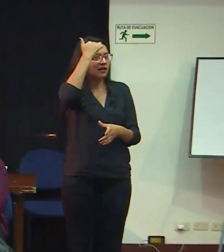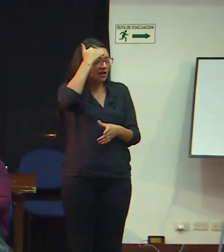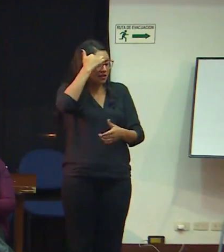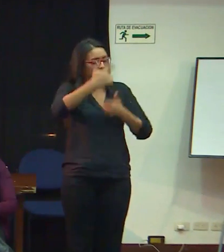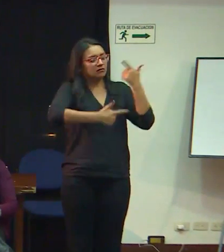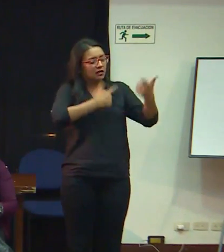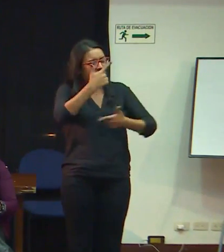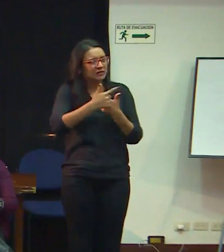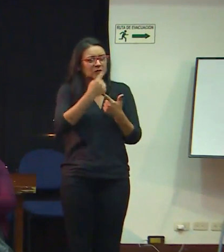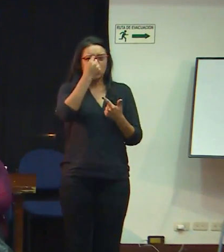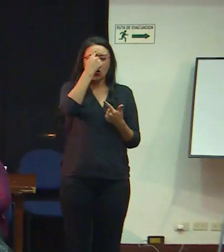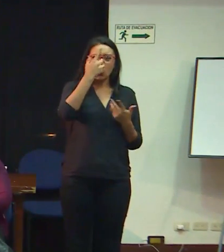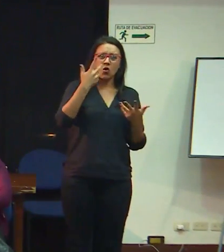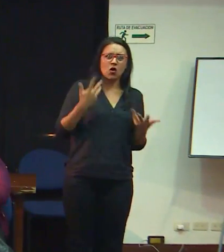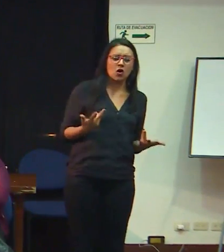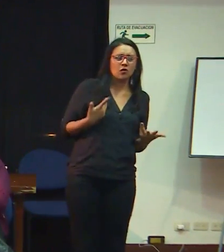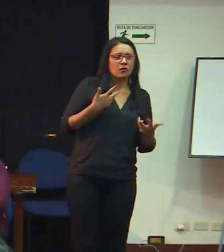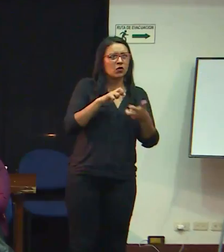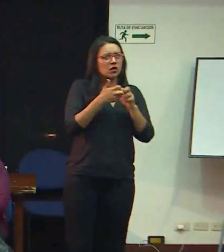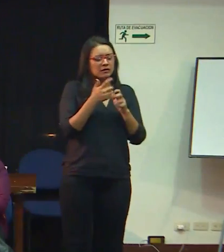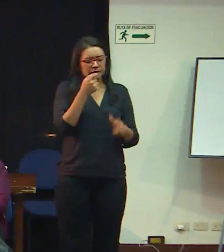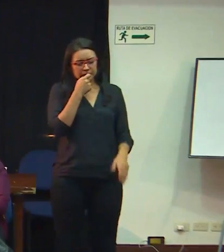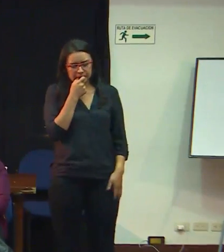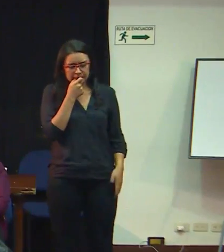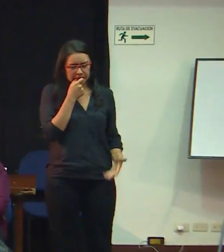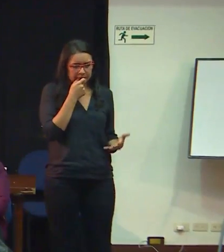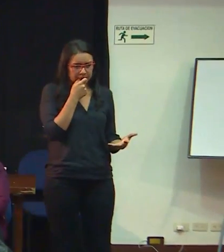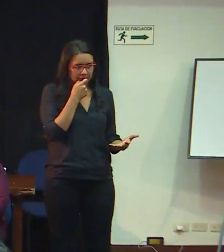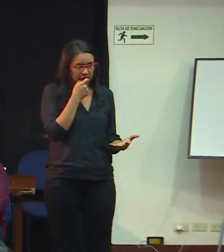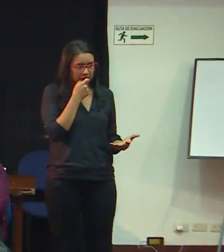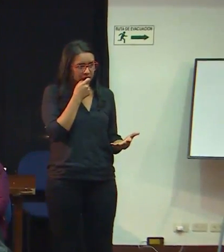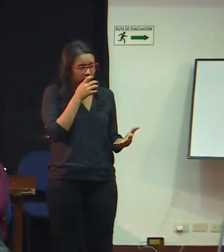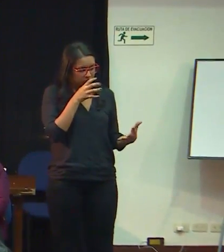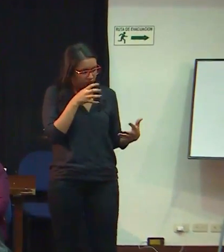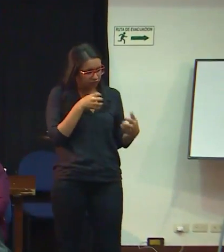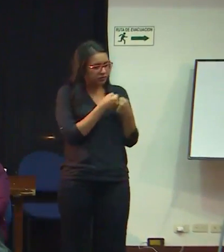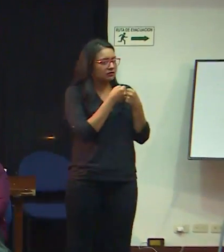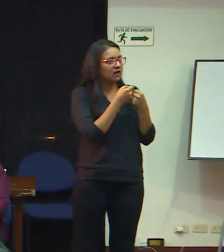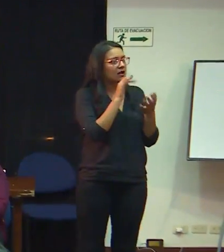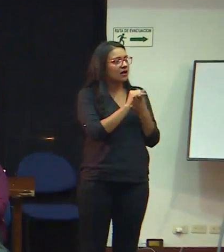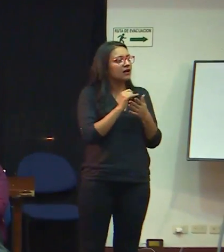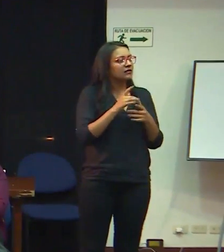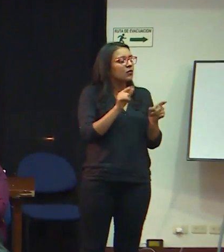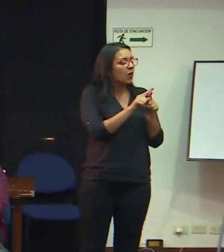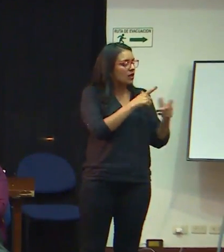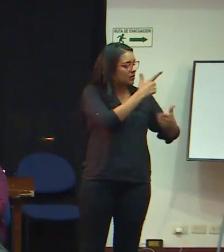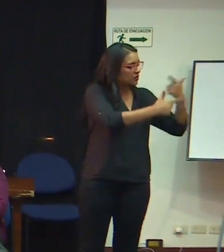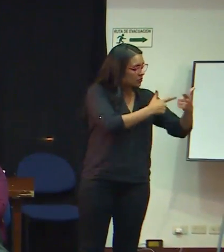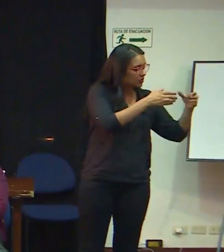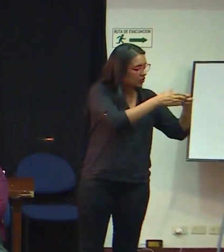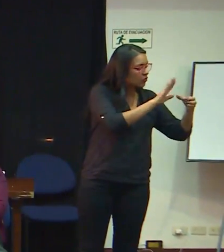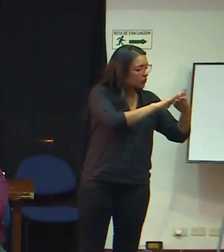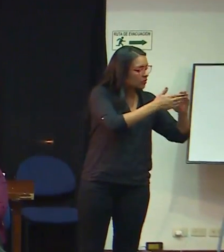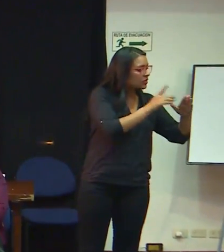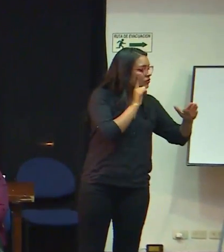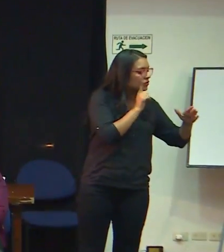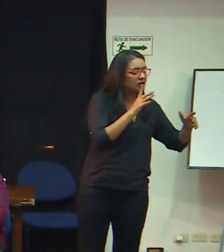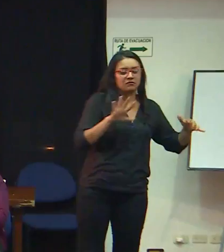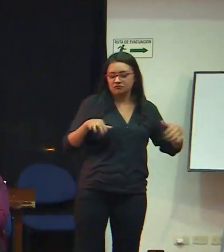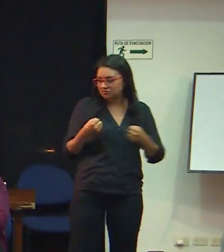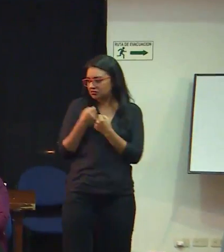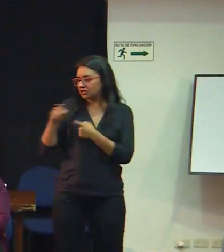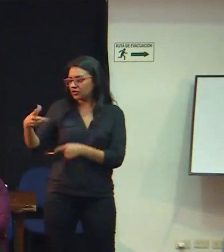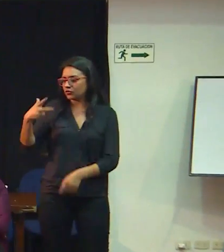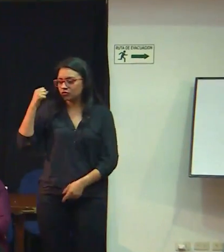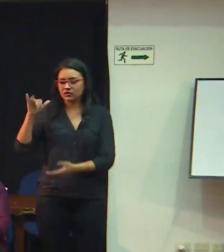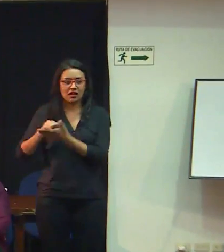también pensándose, problematizando, se unen con las luchas que han puesto los representantes aquí. Vemos que me llama mucho la atención la forma en la que